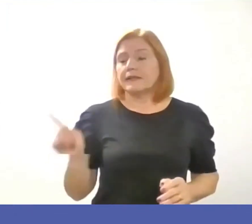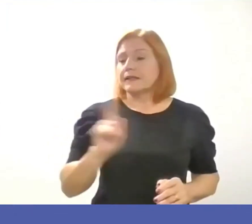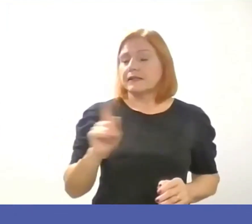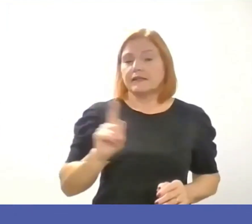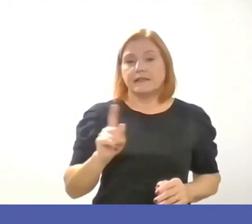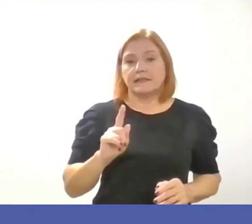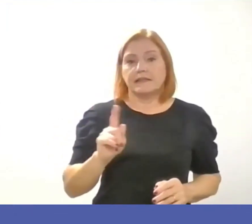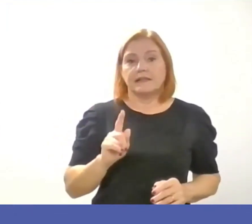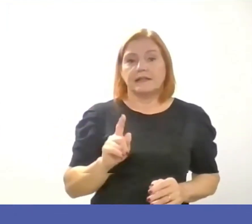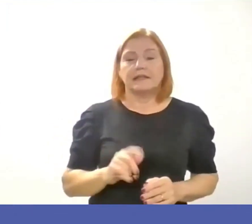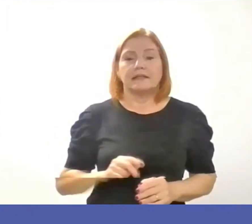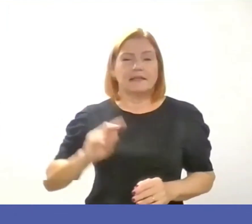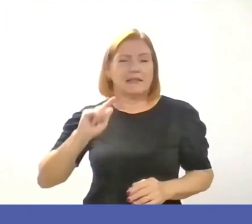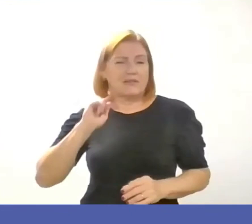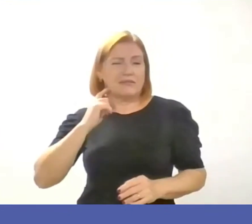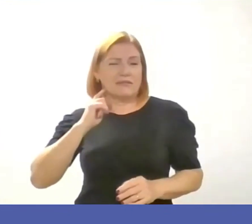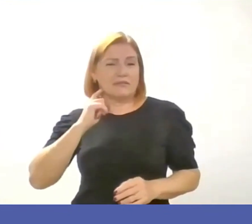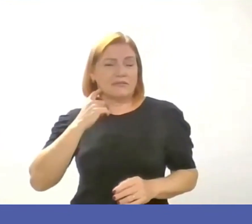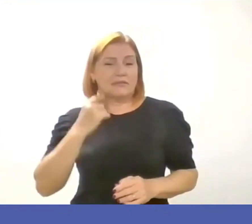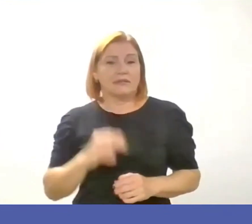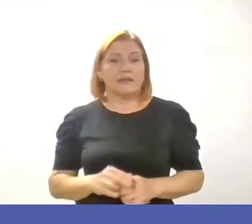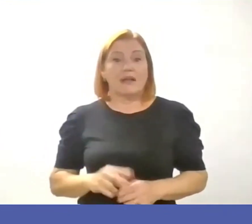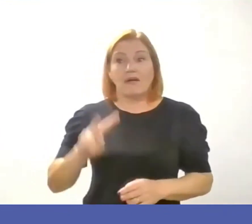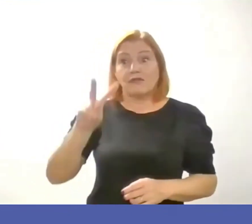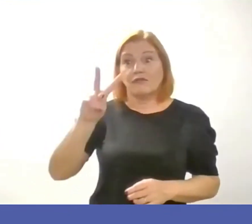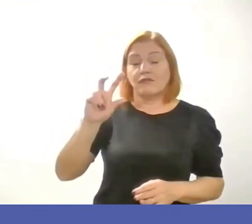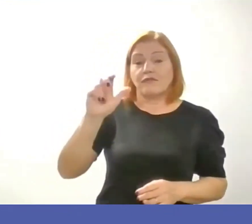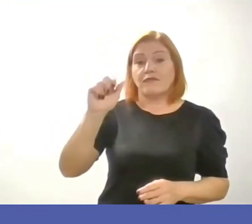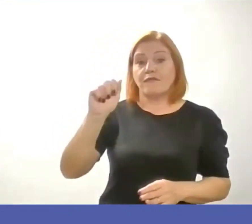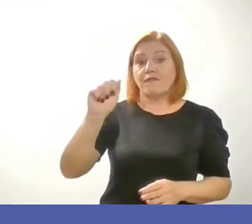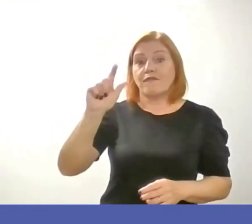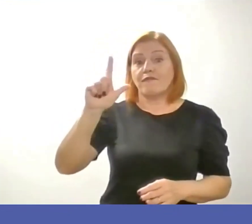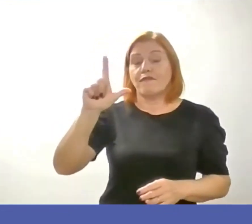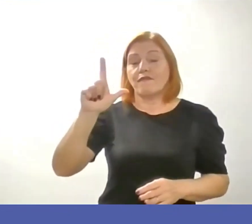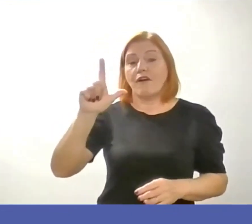valdenses, os primeiros comportores.